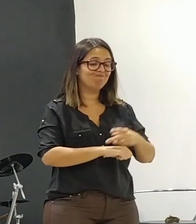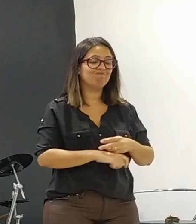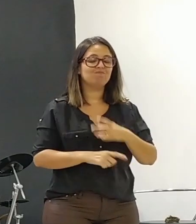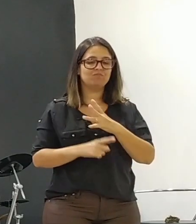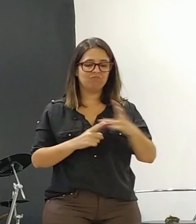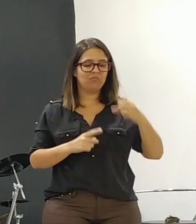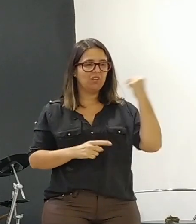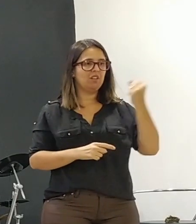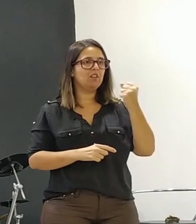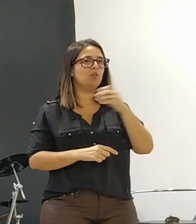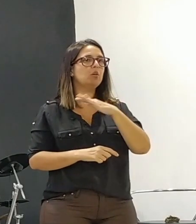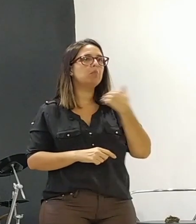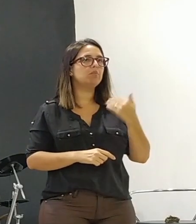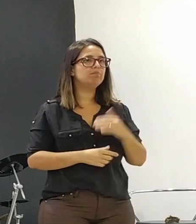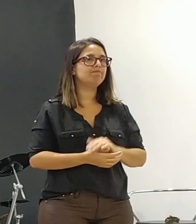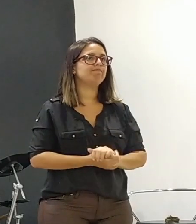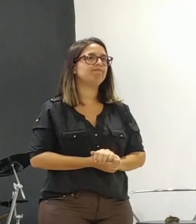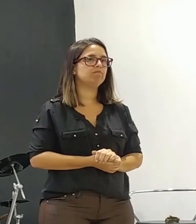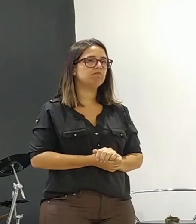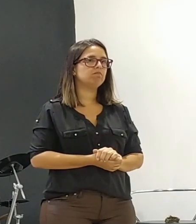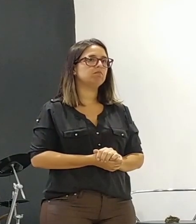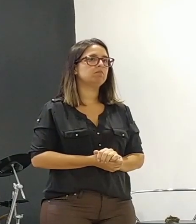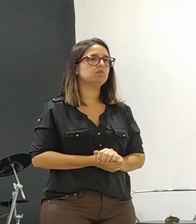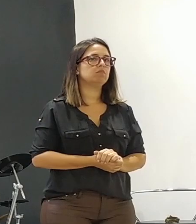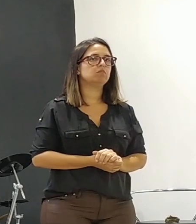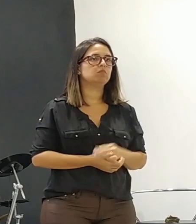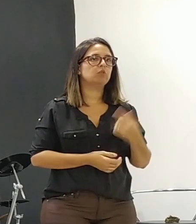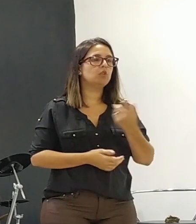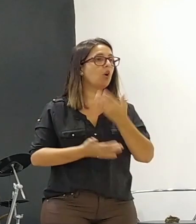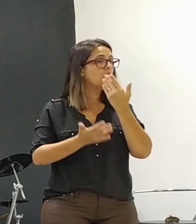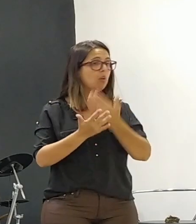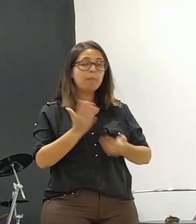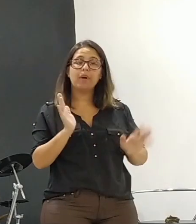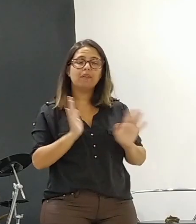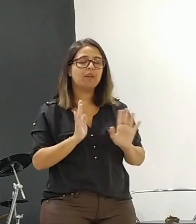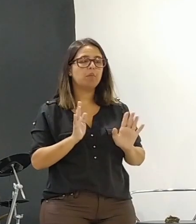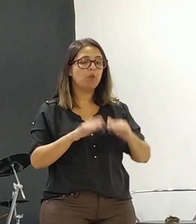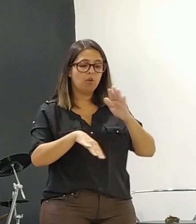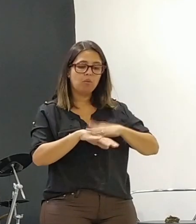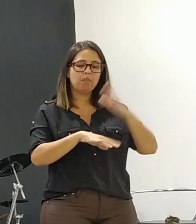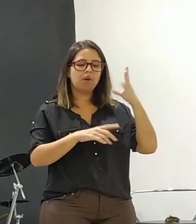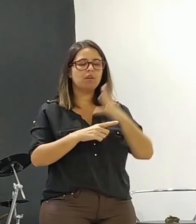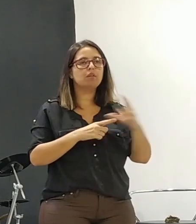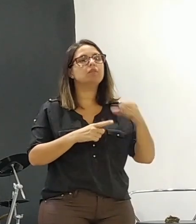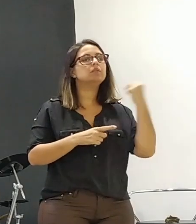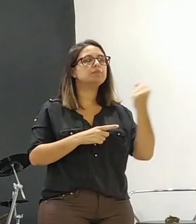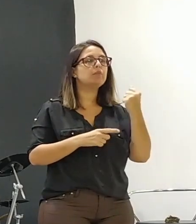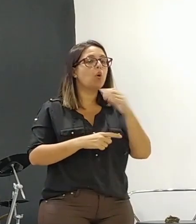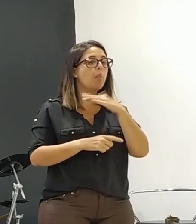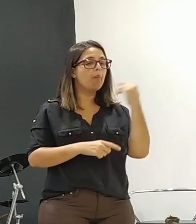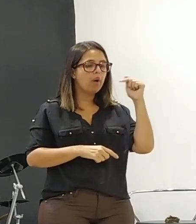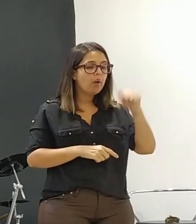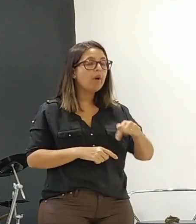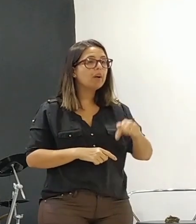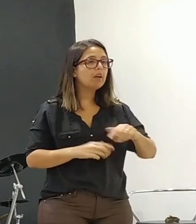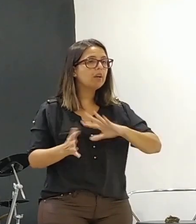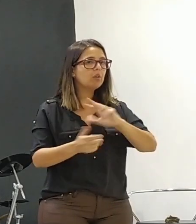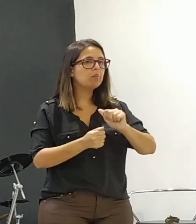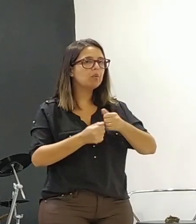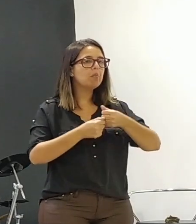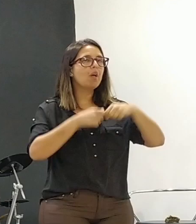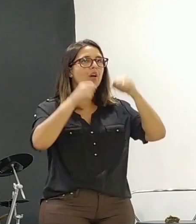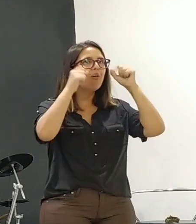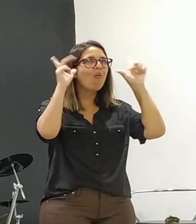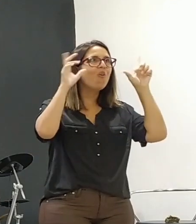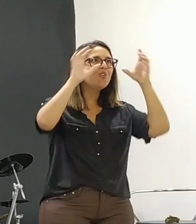Venceu a morte. É assim, irmão. A gente não perde, a gente é mais do que vencedor. Morreram aqui, irmão, mas acordaram lá